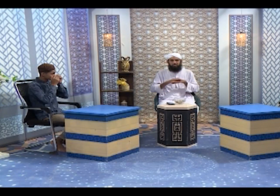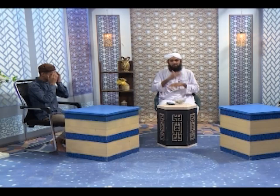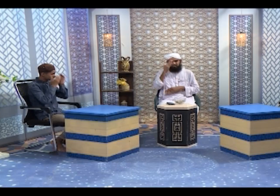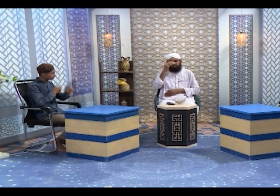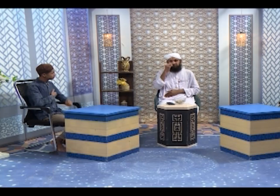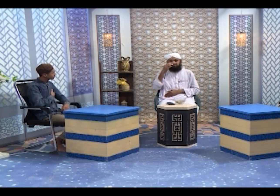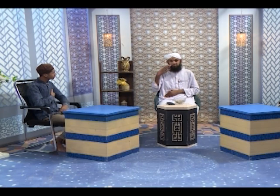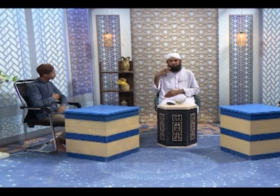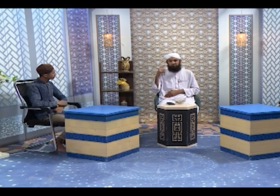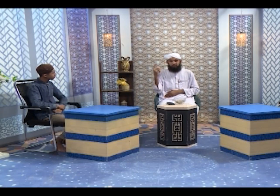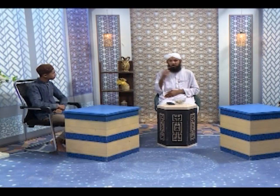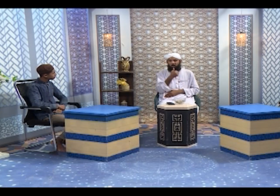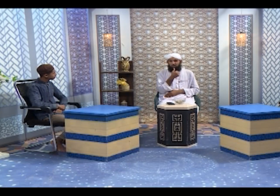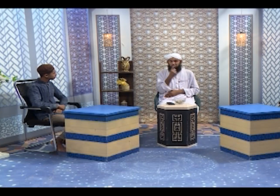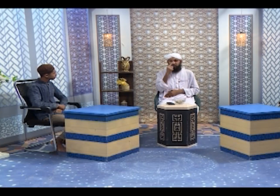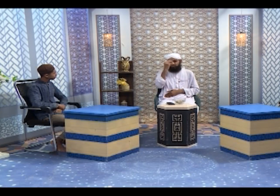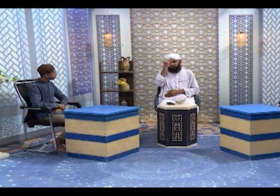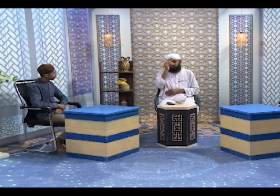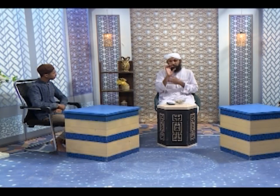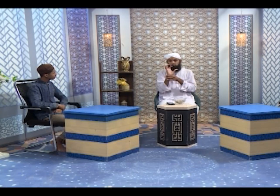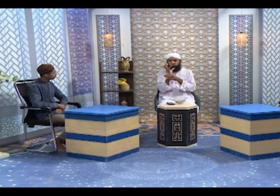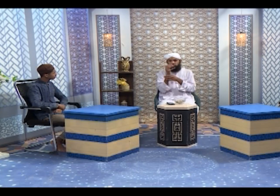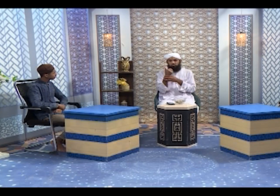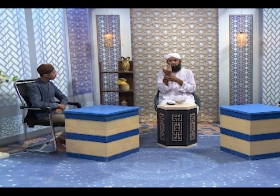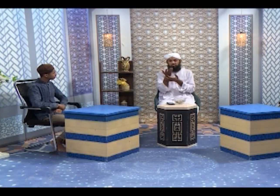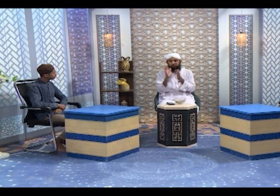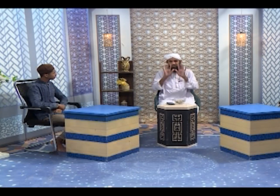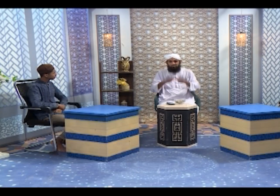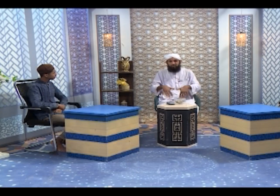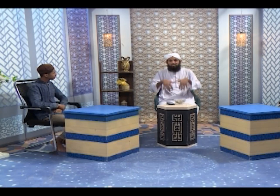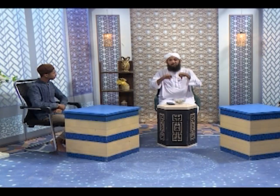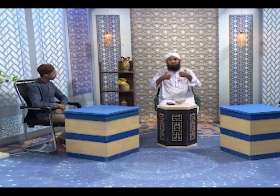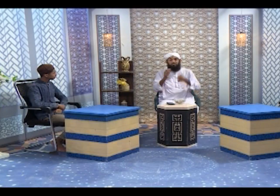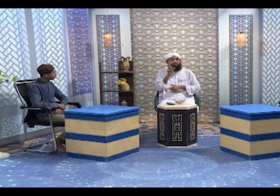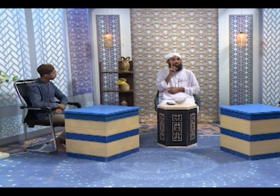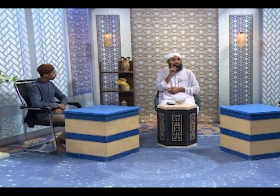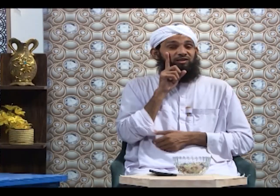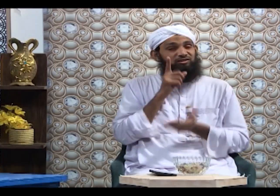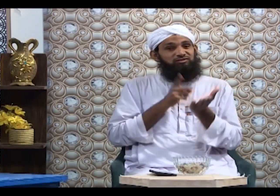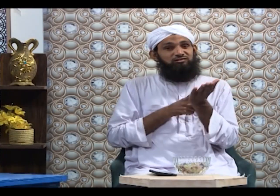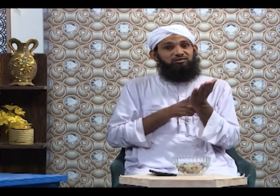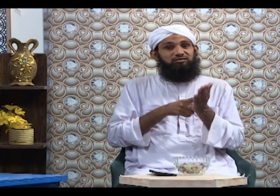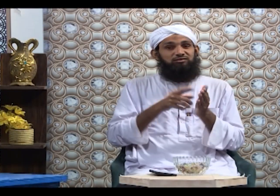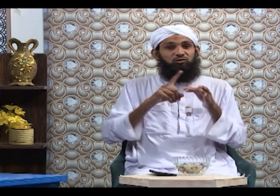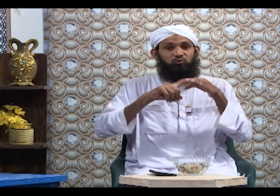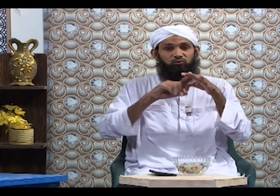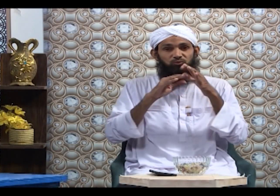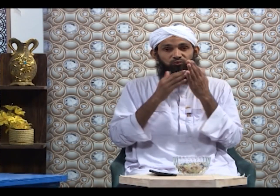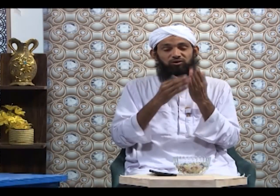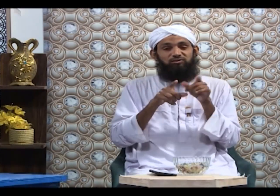بھائیوں، ماں باپ کی دنیا و آخرت کی بھلائی اسی میں ہے کہ عین شریعت و سنت کے مطابق ابتدا ہی سے اولاد کی اچھی تربیت